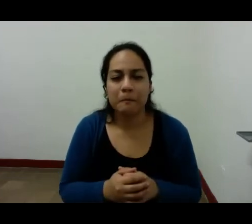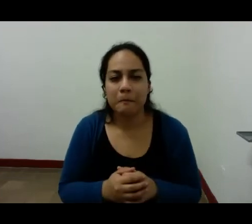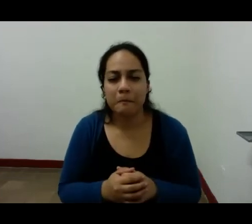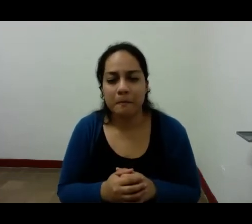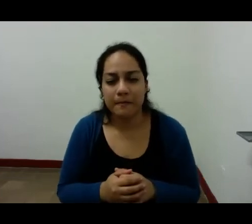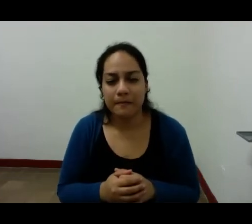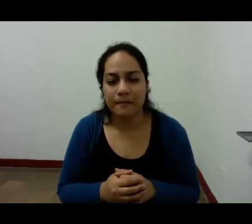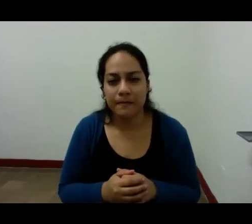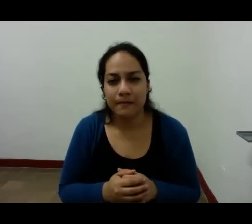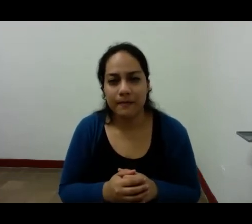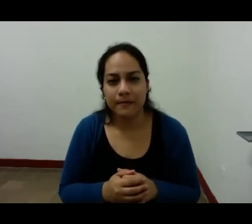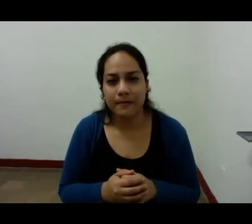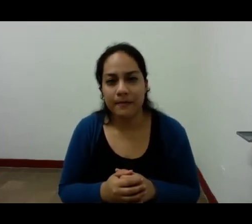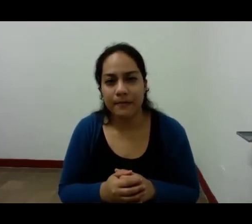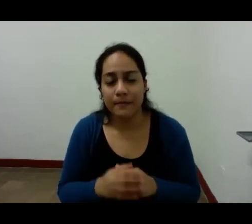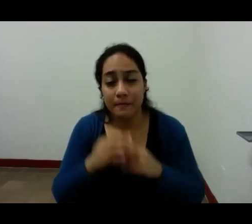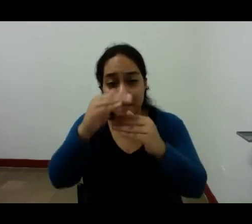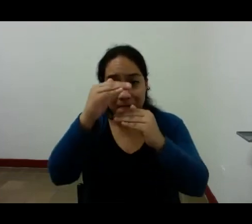3